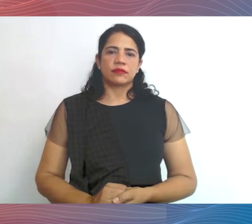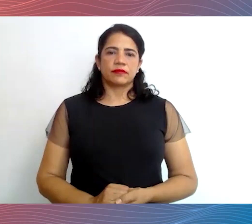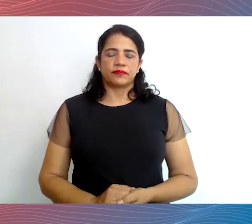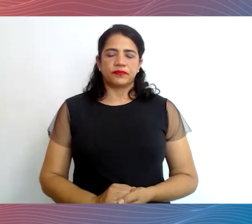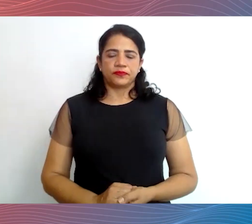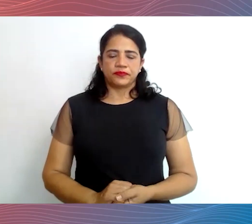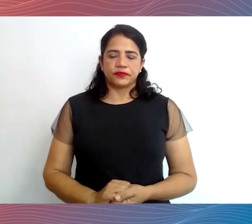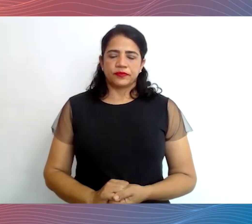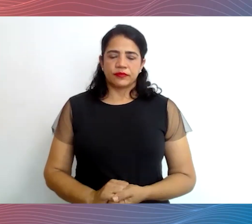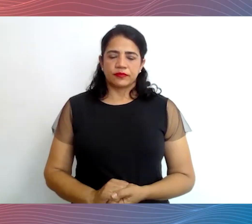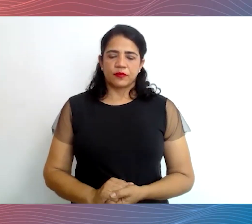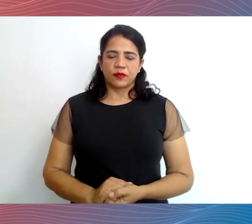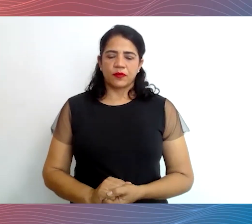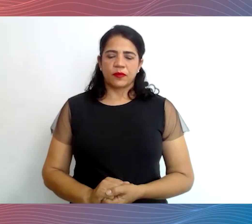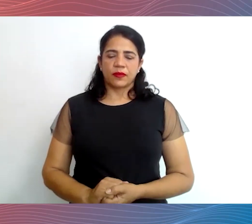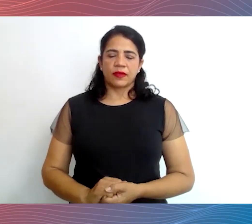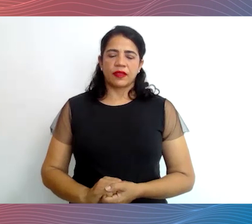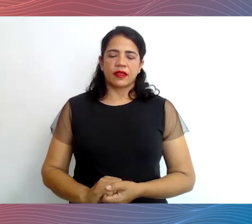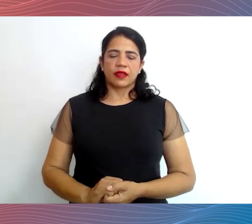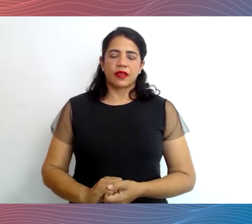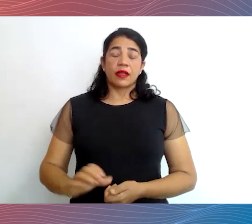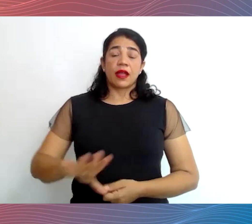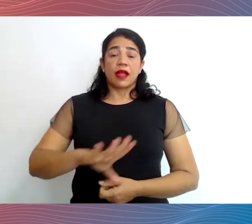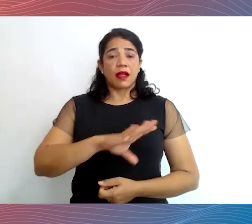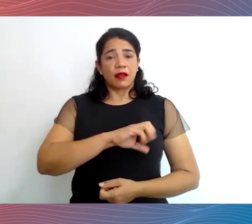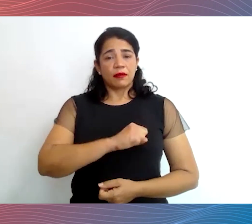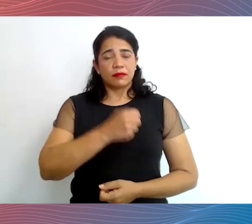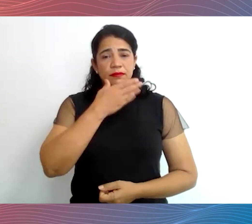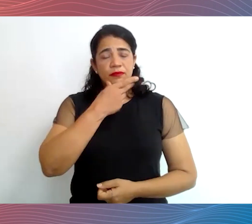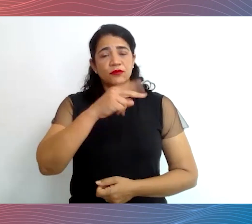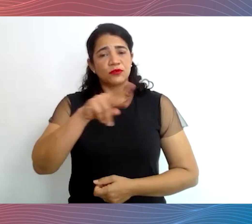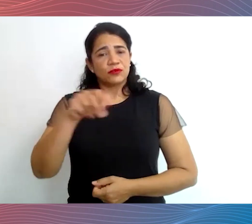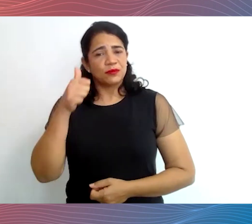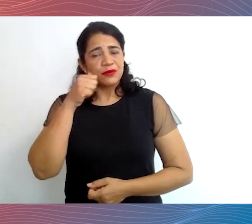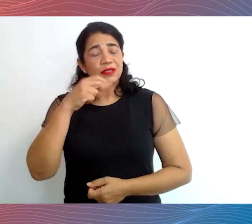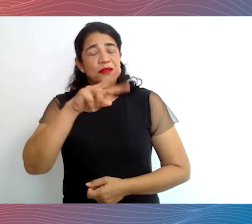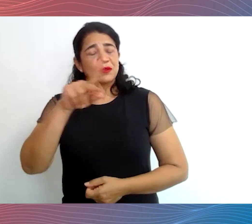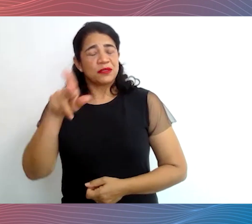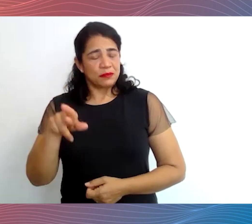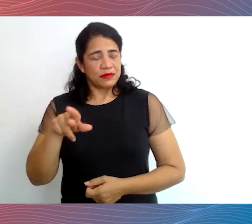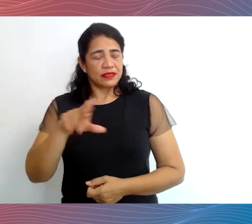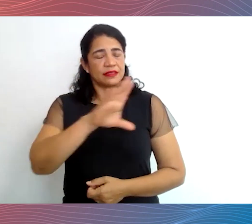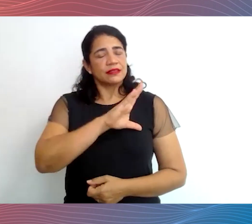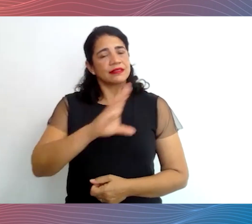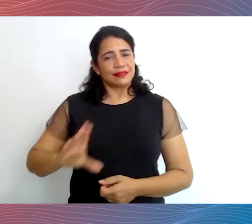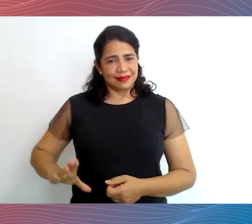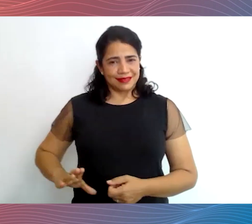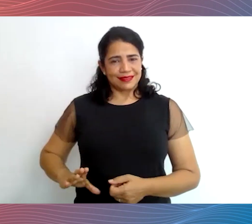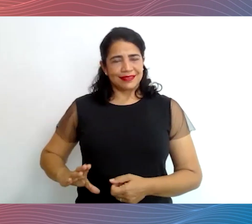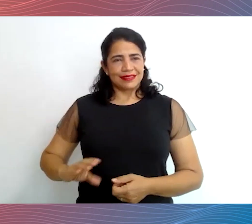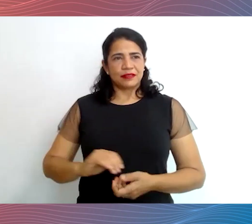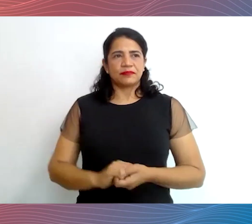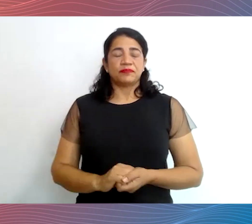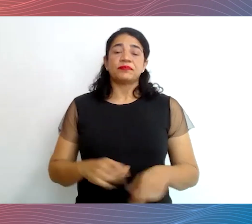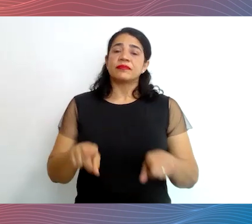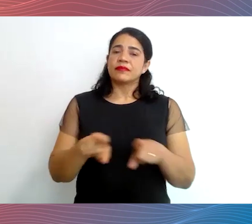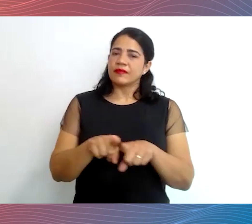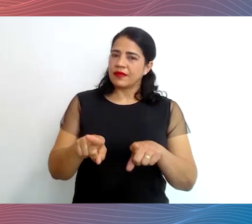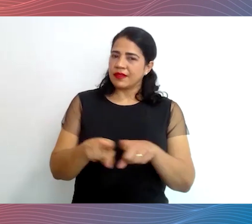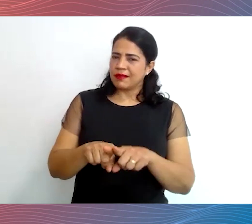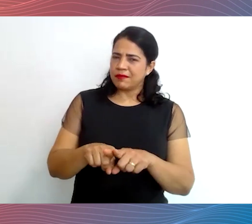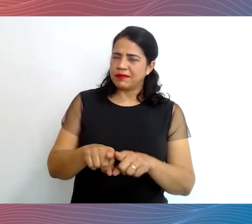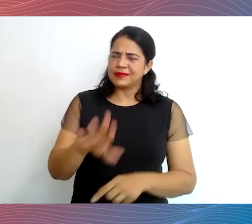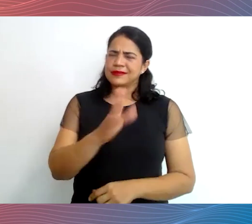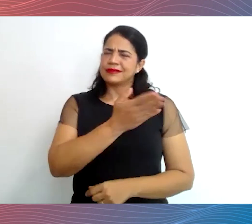Queridos irmãos, queridas irmãs em Cristo, e também amados amigos que